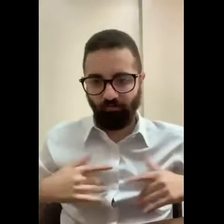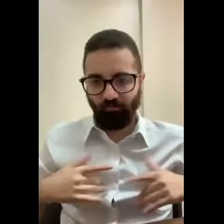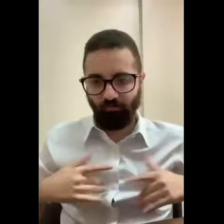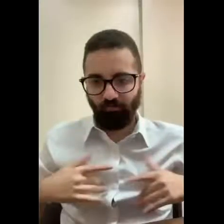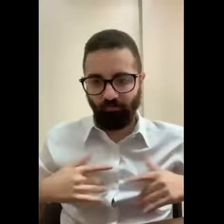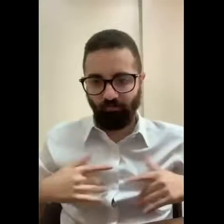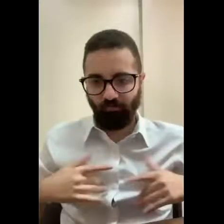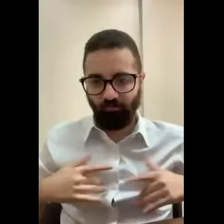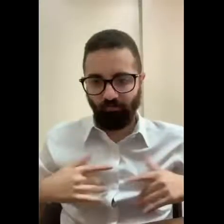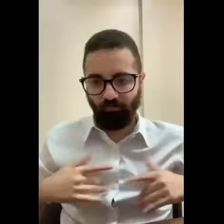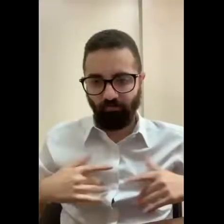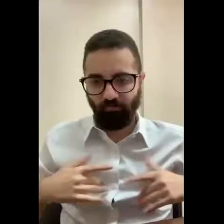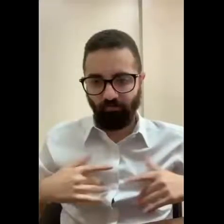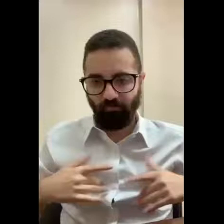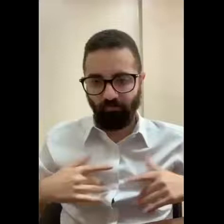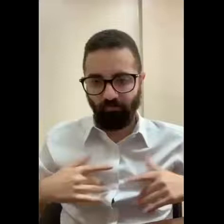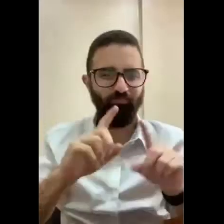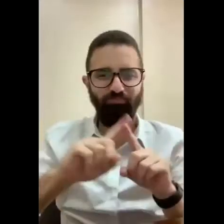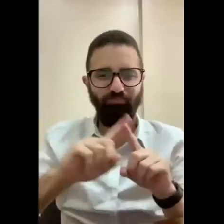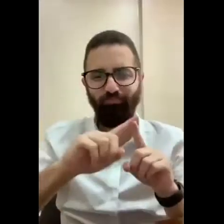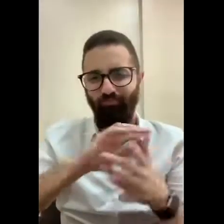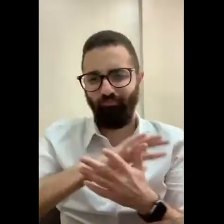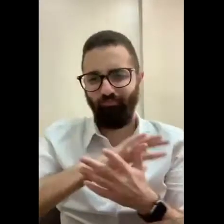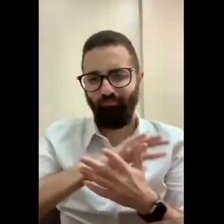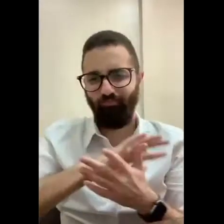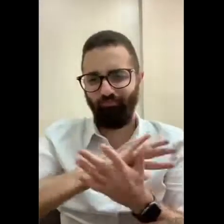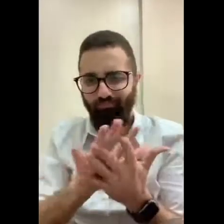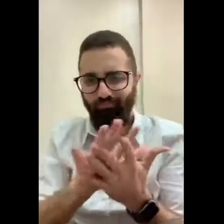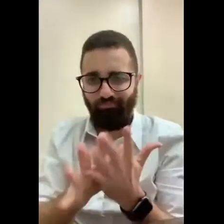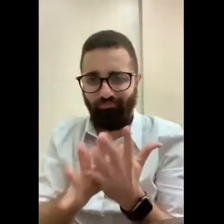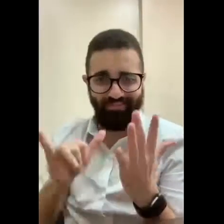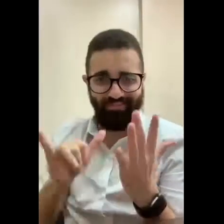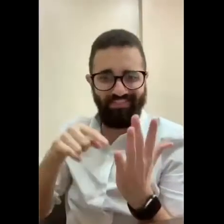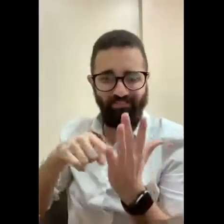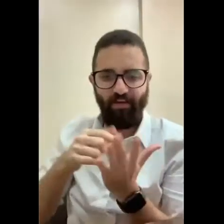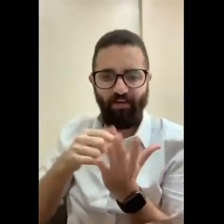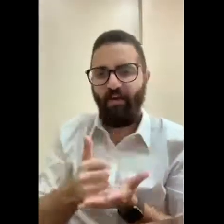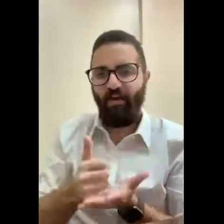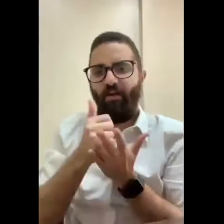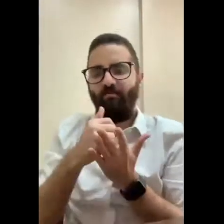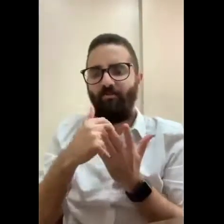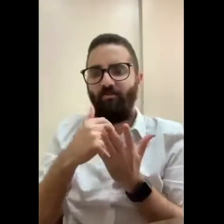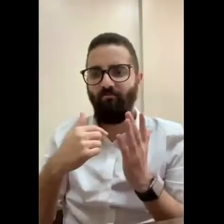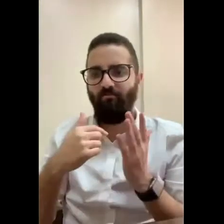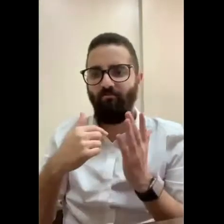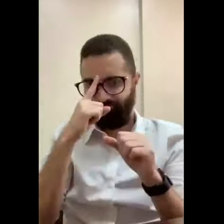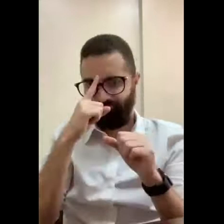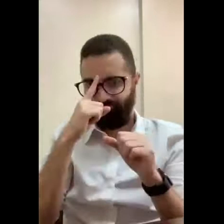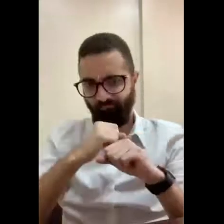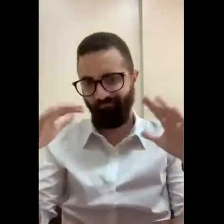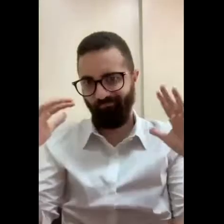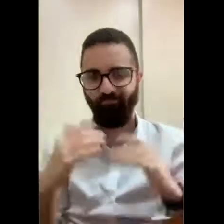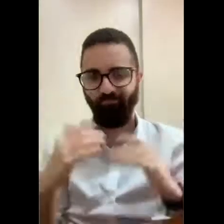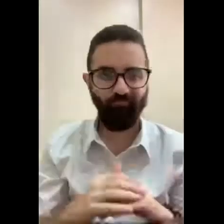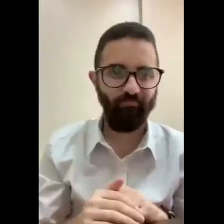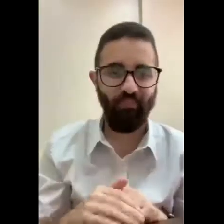con con depresión, con nuestras preocupaciones y manejar varios temas emocionales, que es